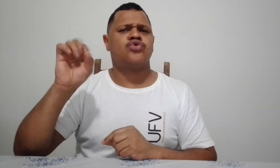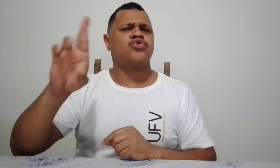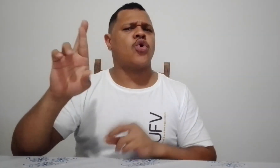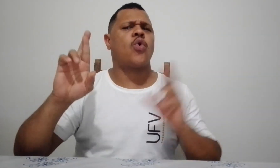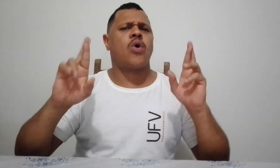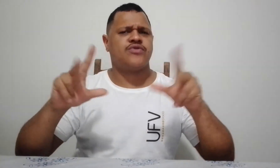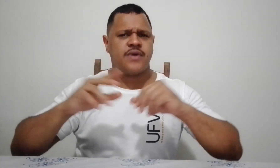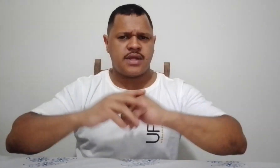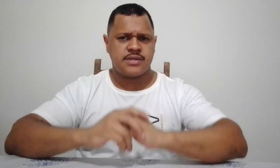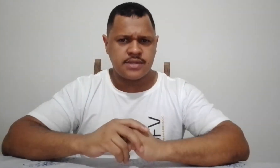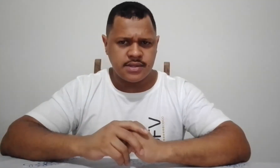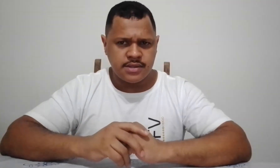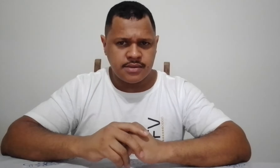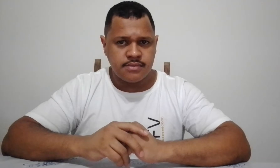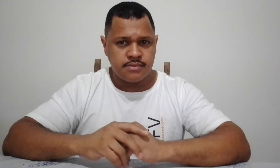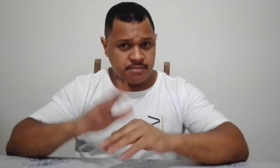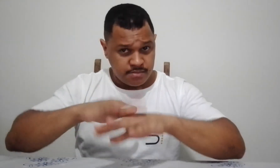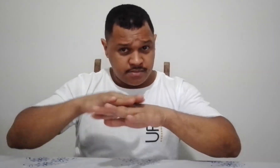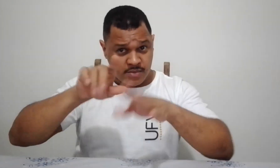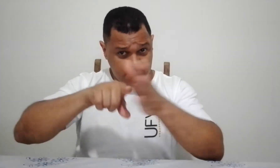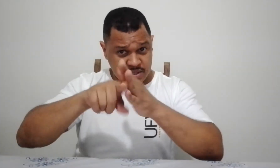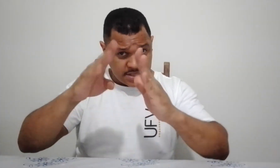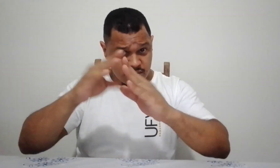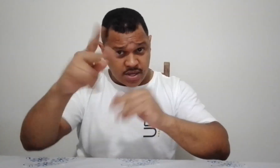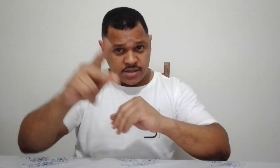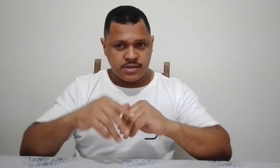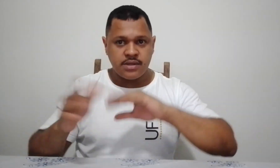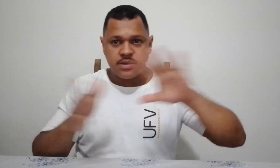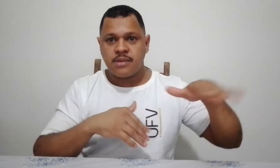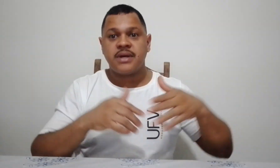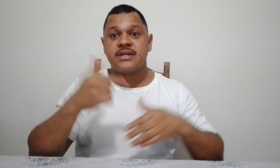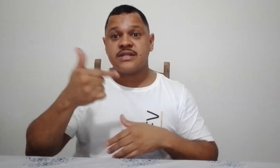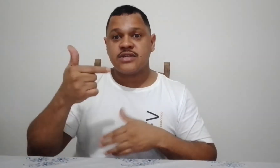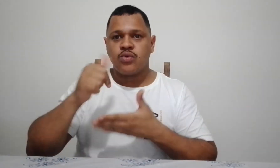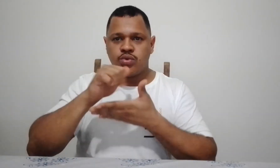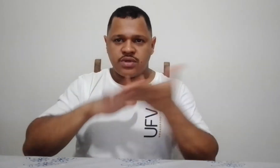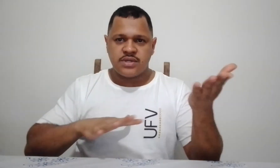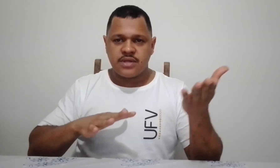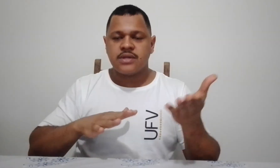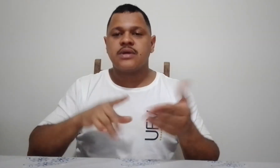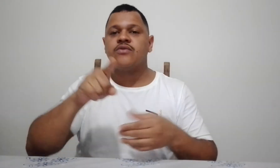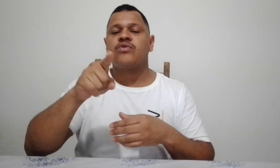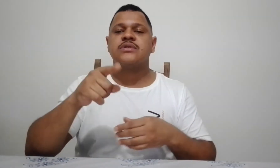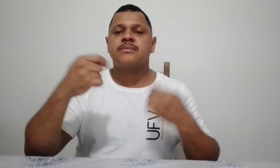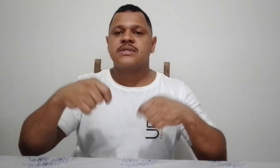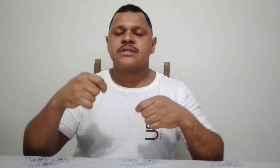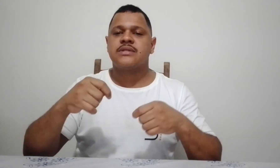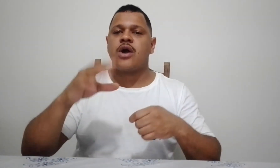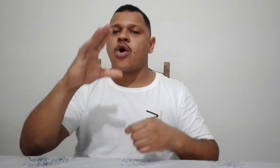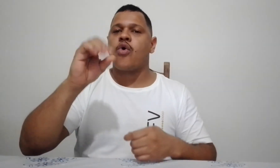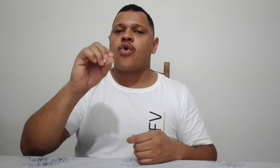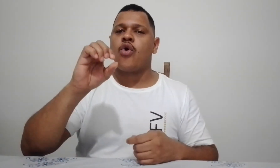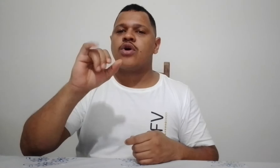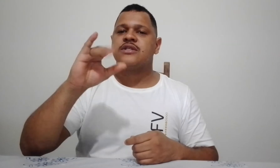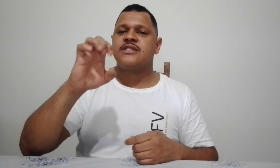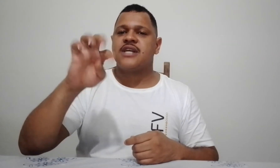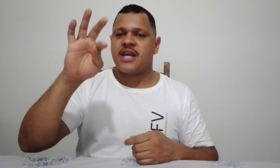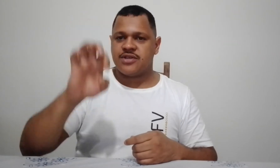Então, a partir disso, tem um segundo exercício aqui. Determine o quociente A vezes B dividido por C,